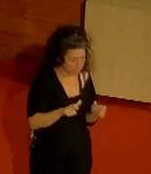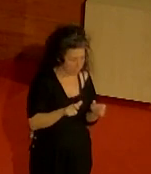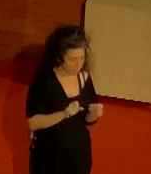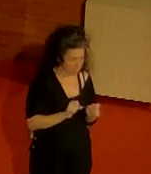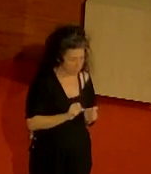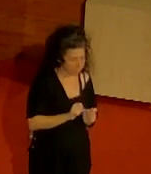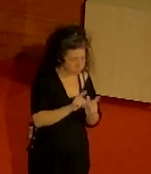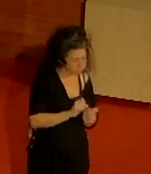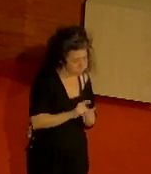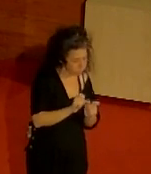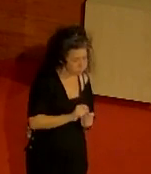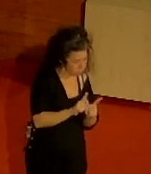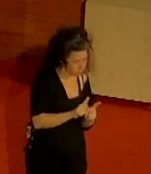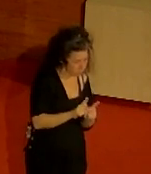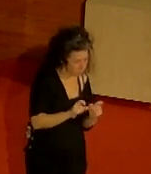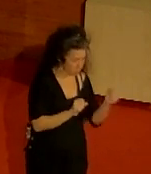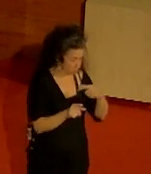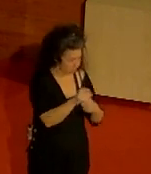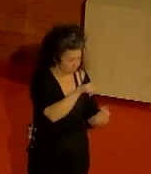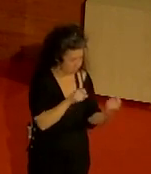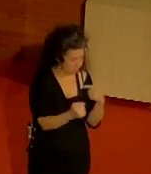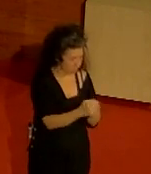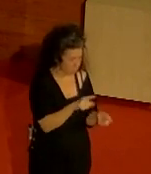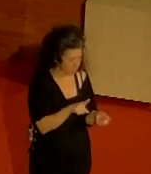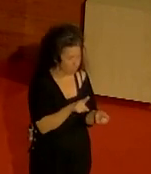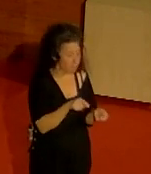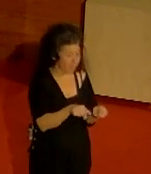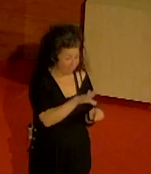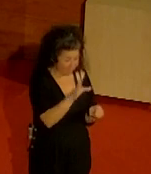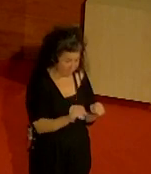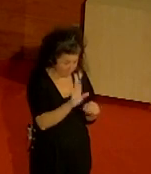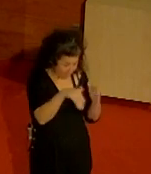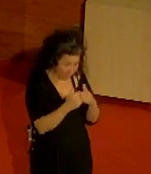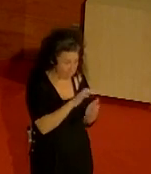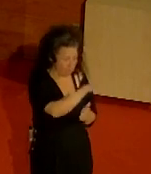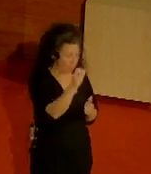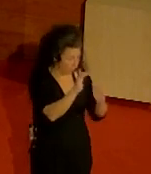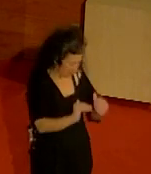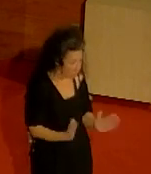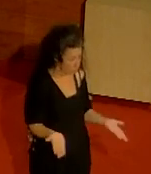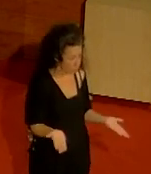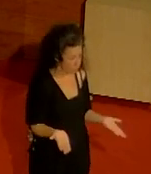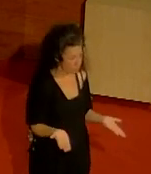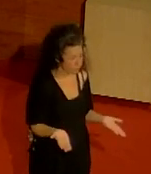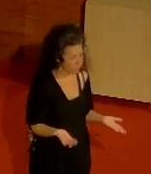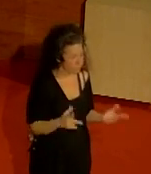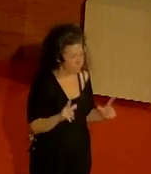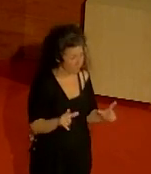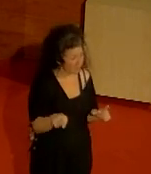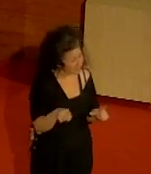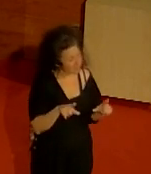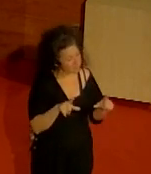de África a Europa. O sea, la fotografía más precisa, digamos, sería esa. Que, sin embargo, ¿qué fotografía tenemos? La de que,